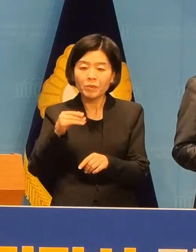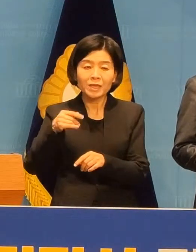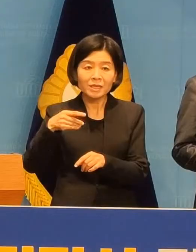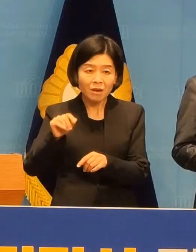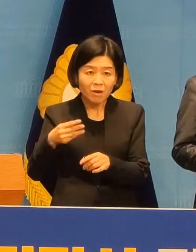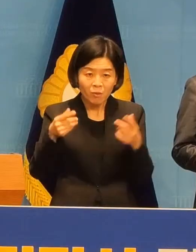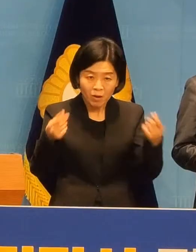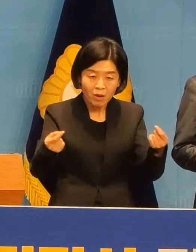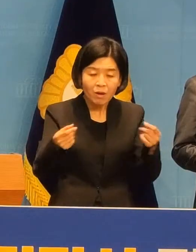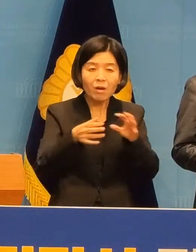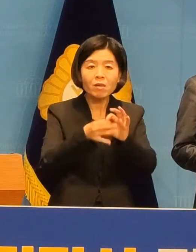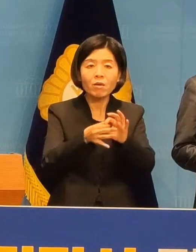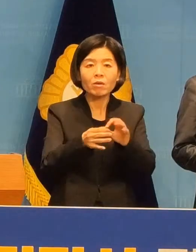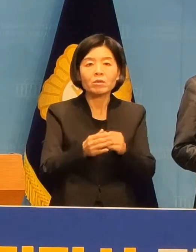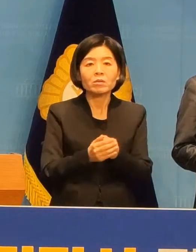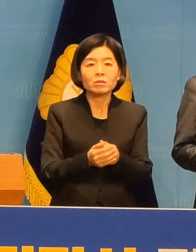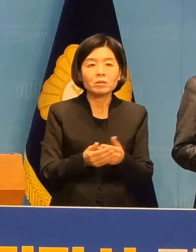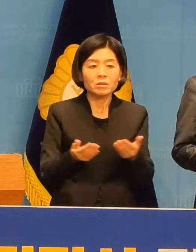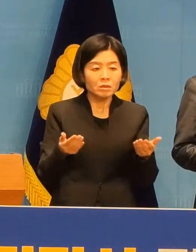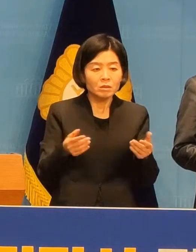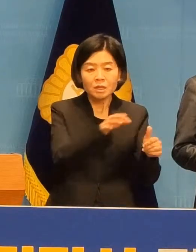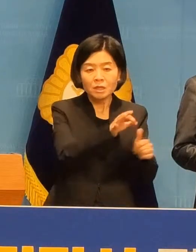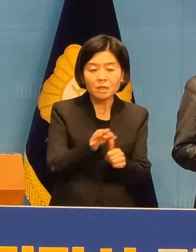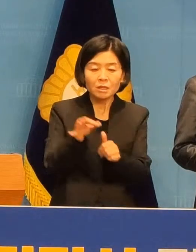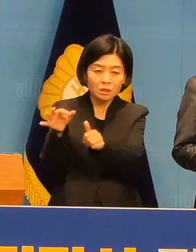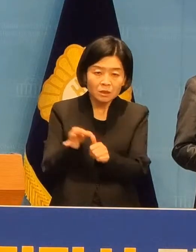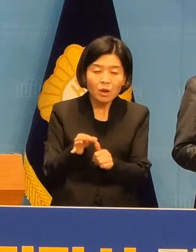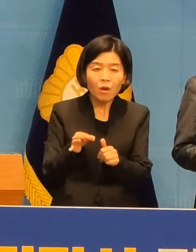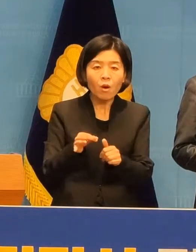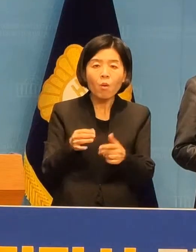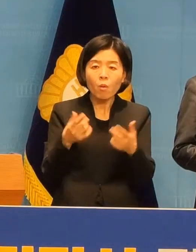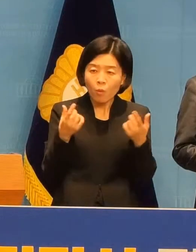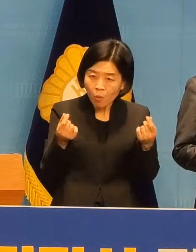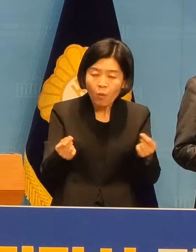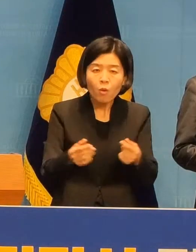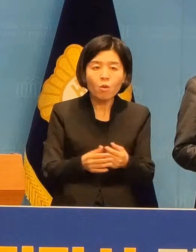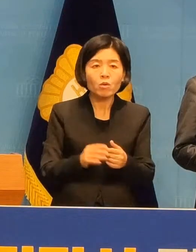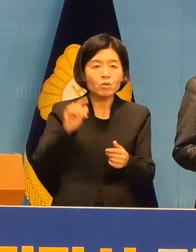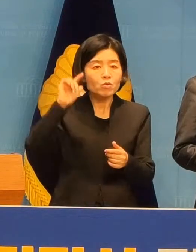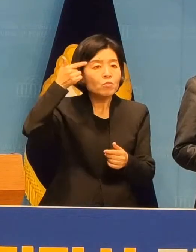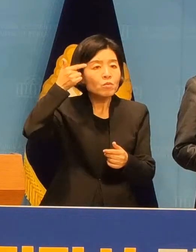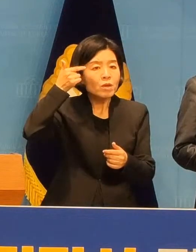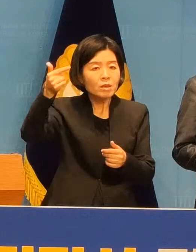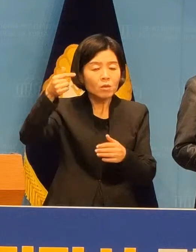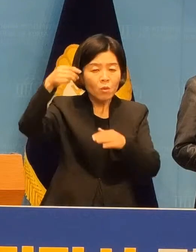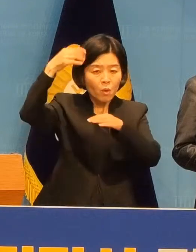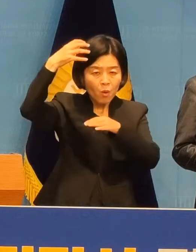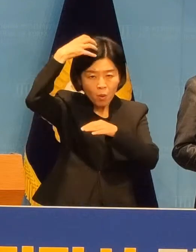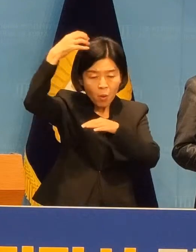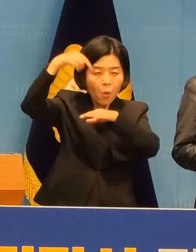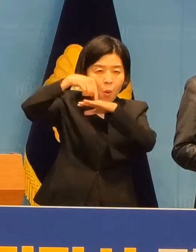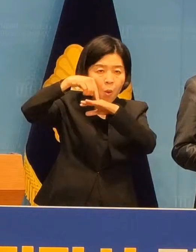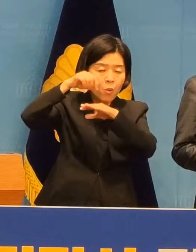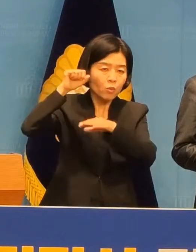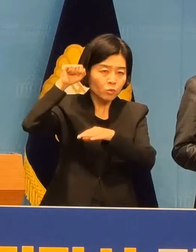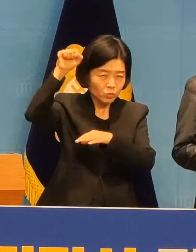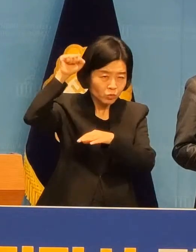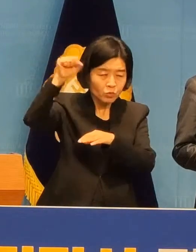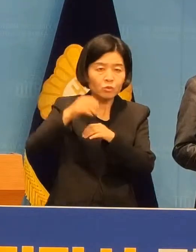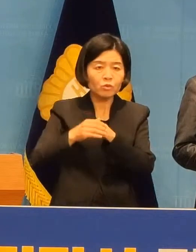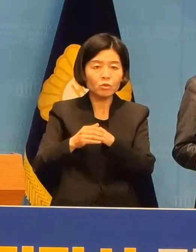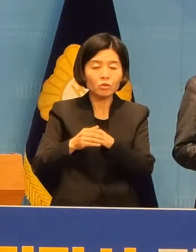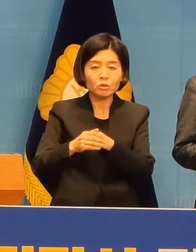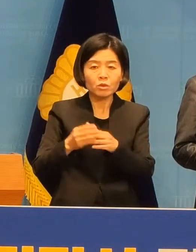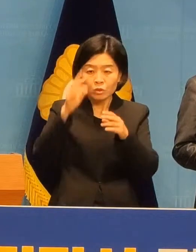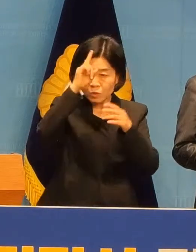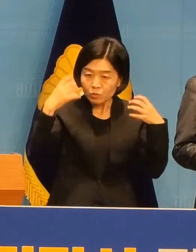등 인사교류를 해온 점을 강조하며 600일 넘은 고공농성과 대통령, 정부, 국회의 거듭된 고용승계